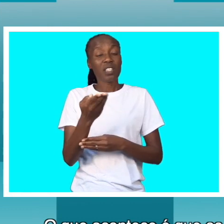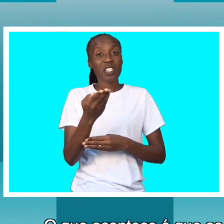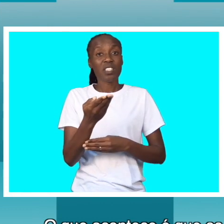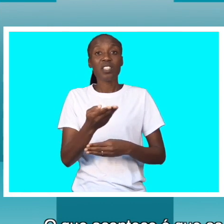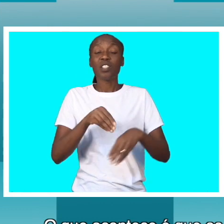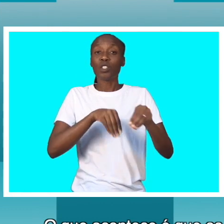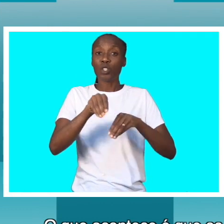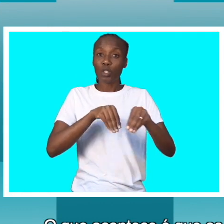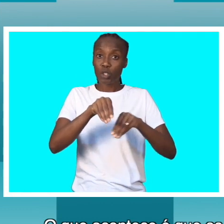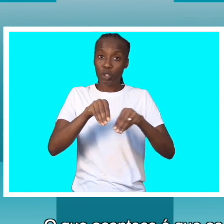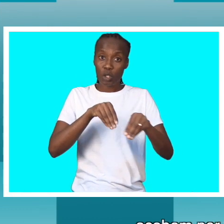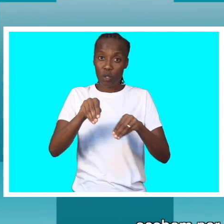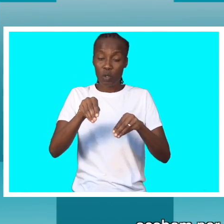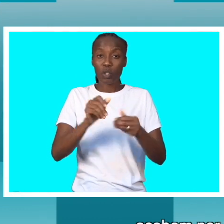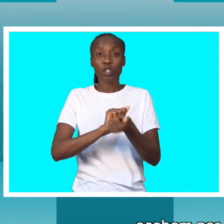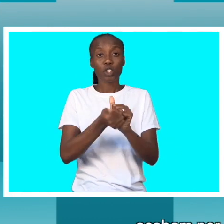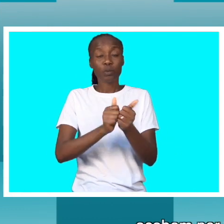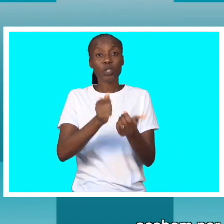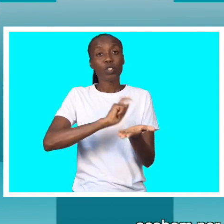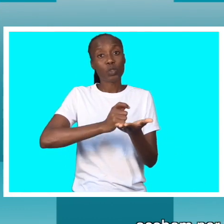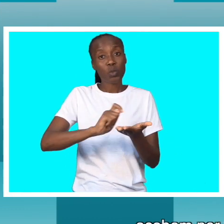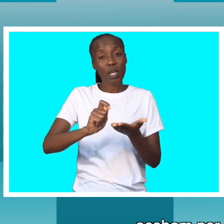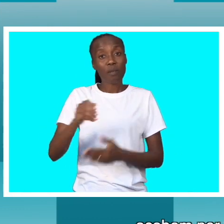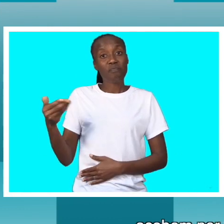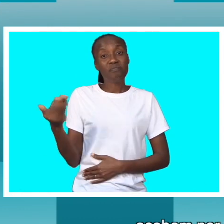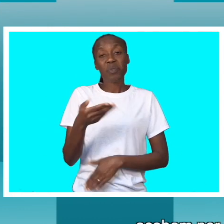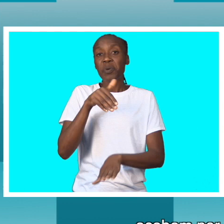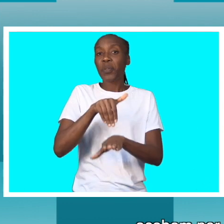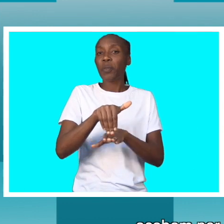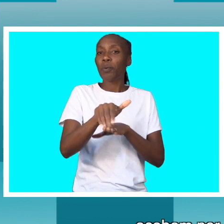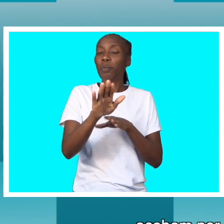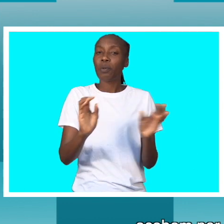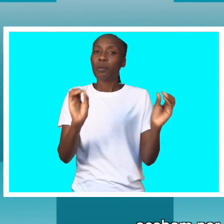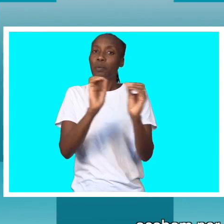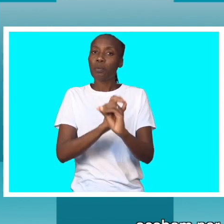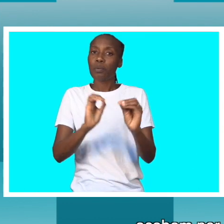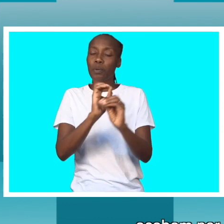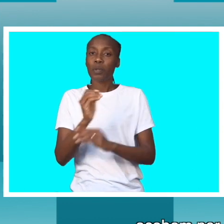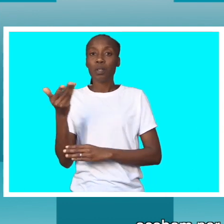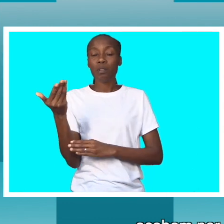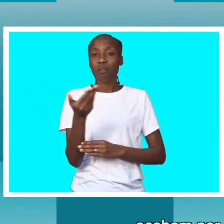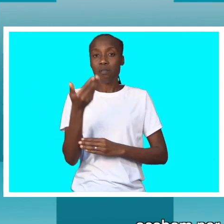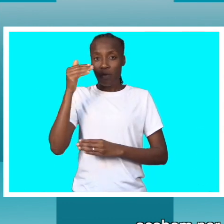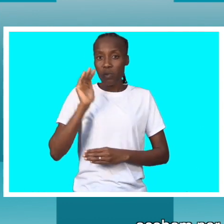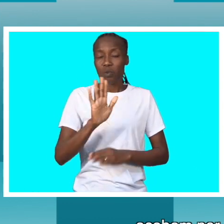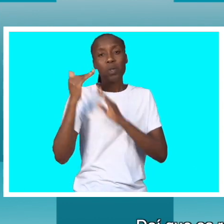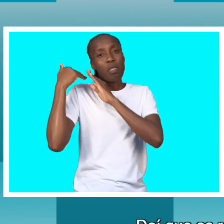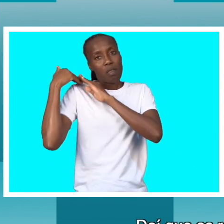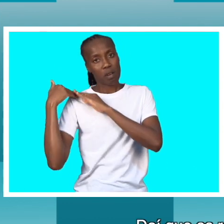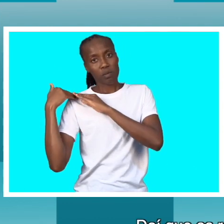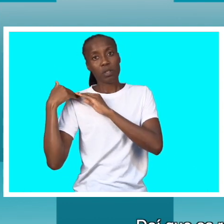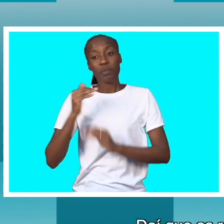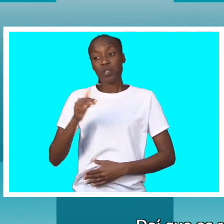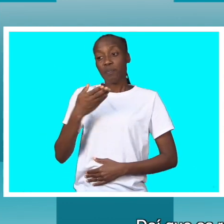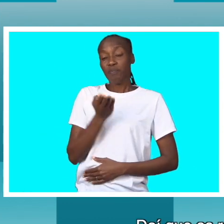esportivos escolares, acabam, portanto, não continuarem a fazer essa sua tarefa. Daí que